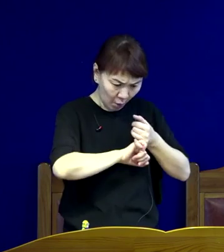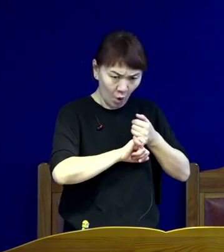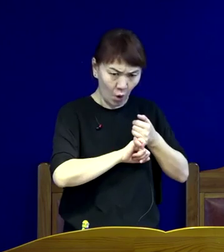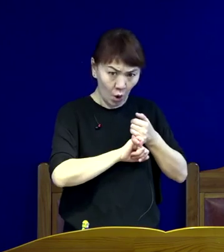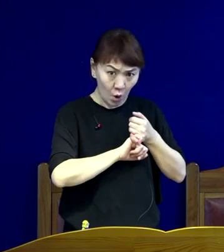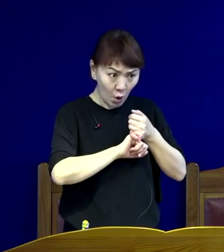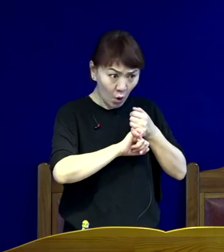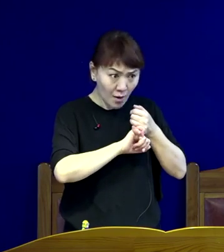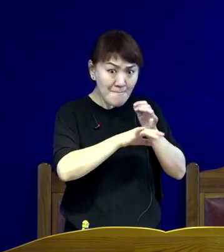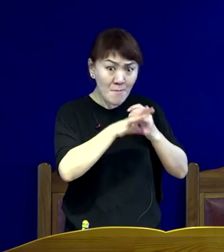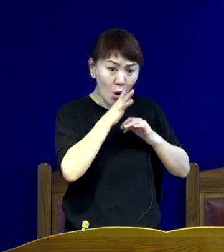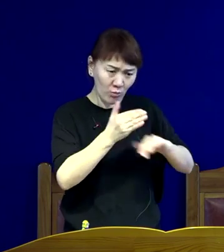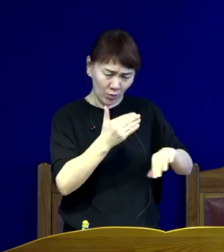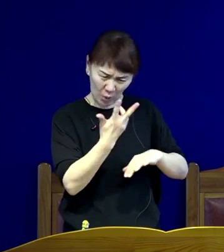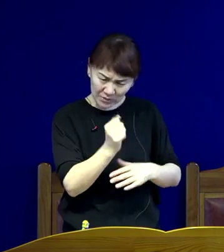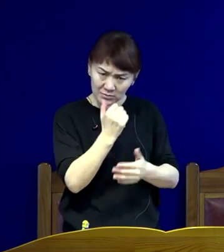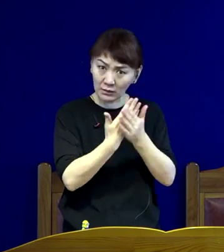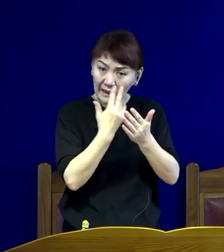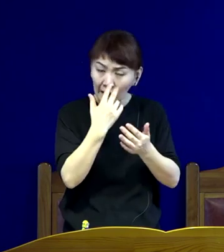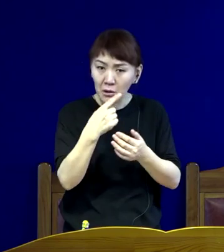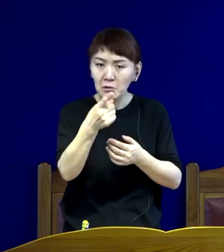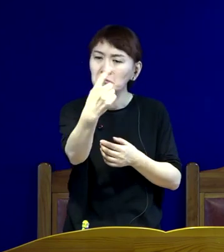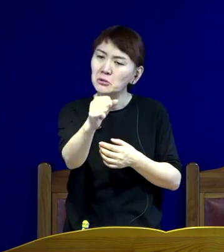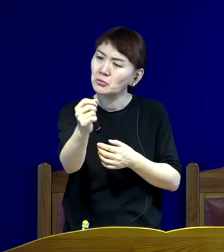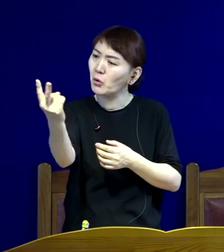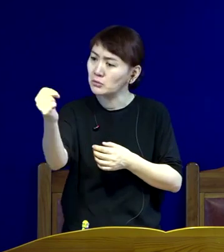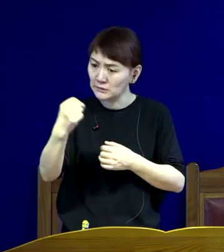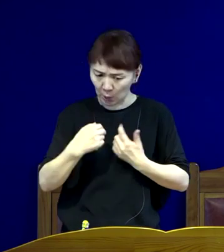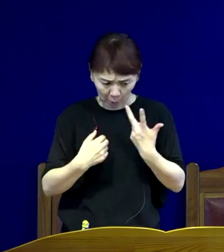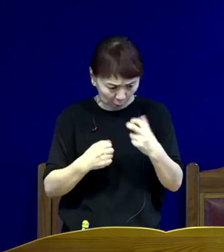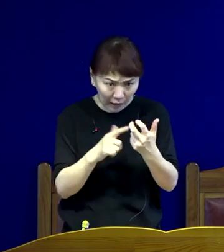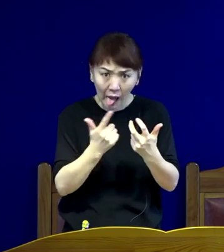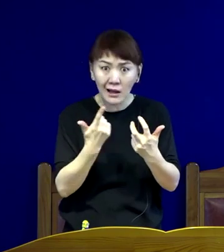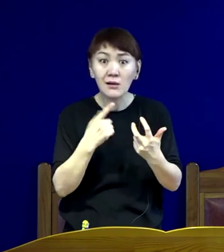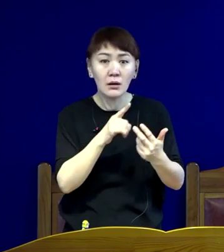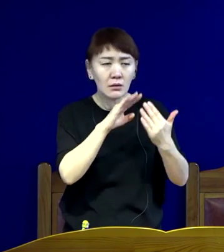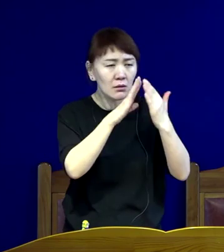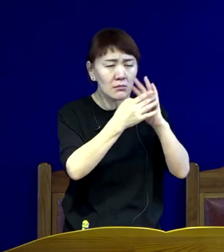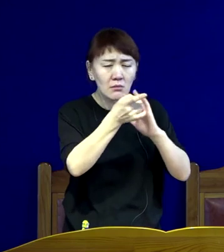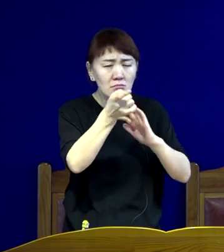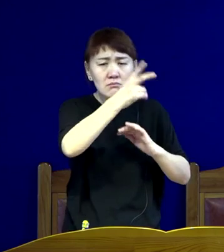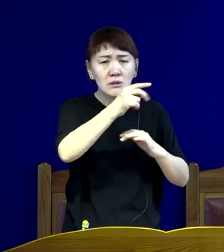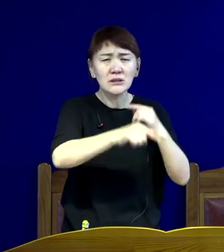явахаас илүү хэцүү нь хурим хийх байдаг юм аа. За яг одоо бол сайн мэдэхгүй байж магадгүй.